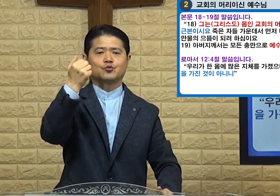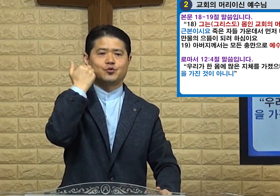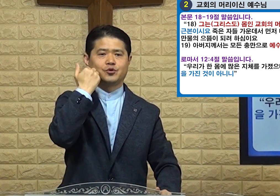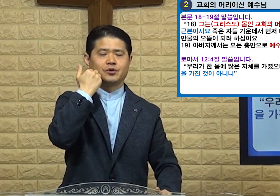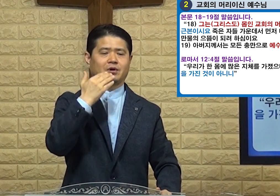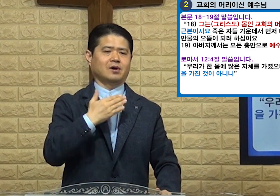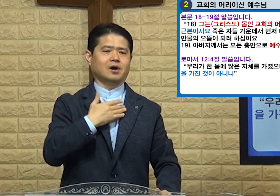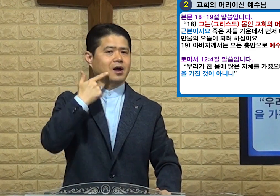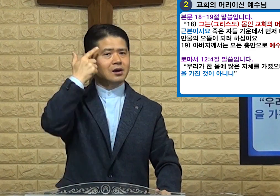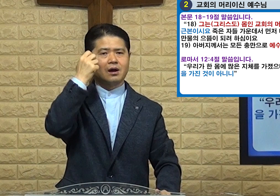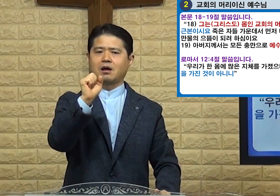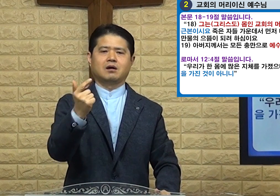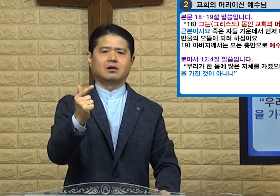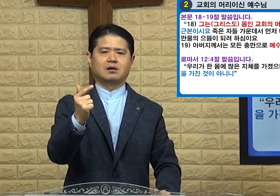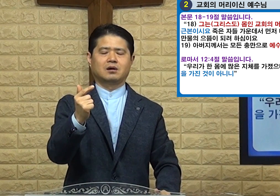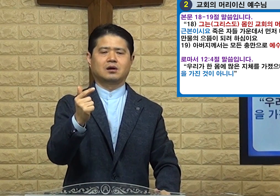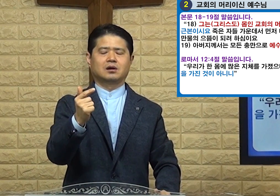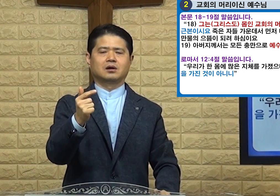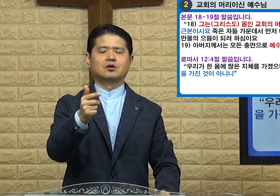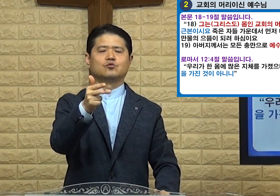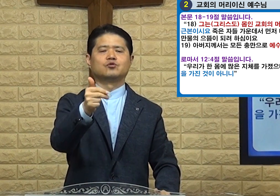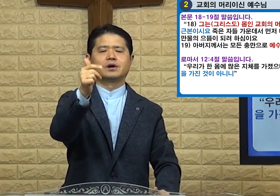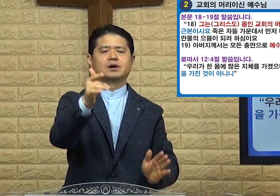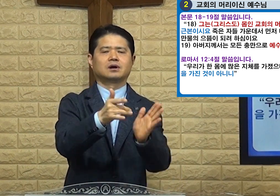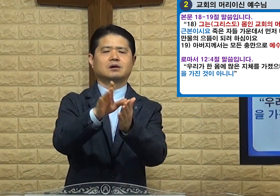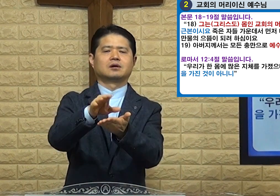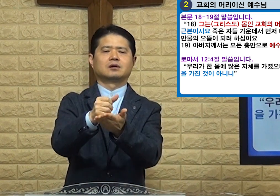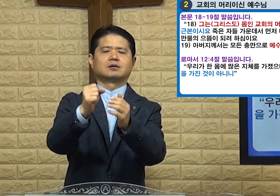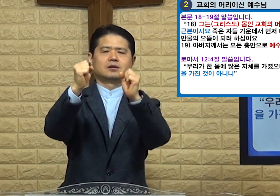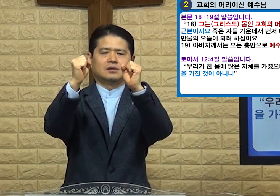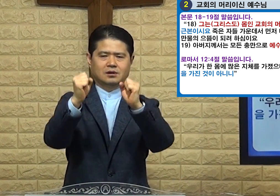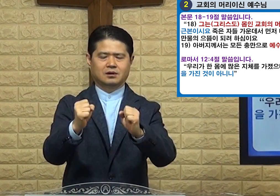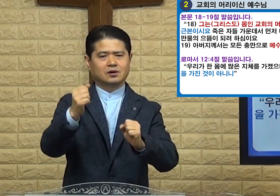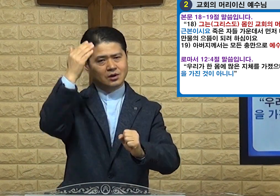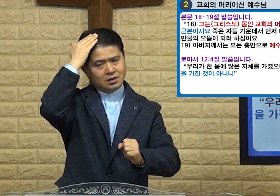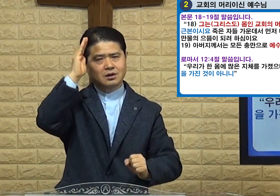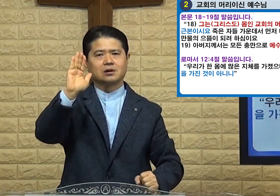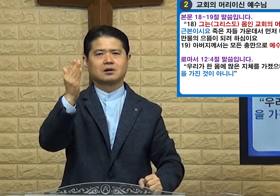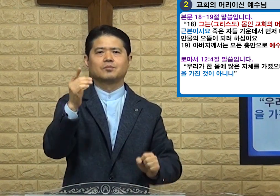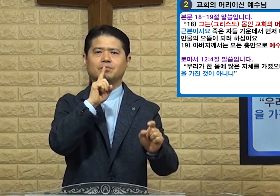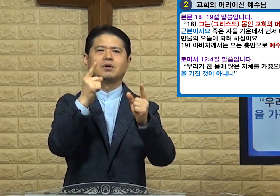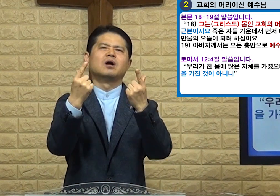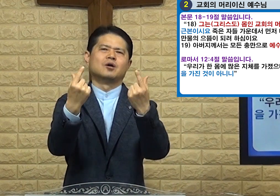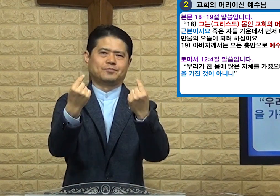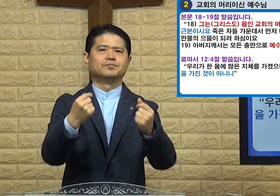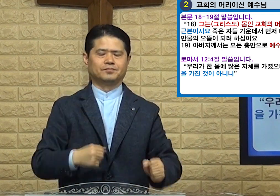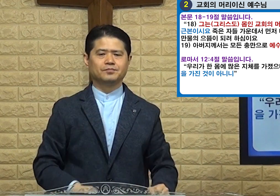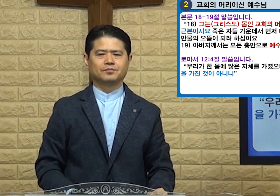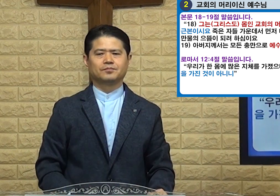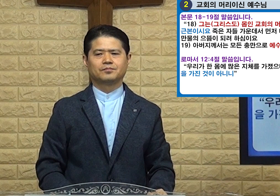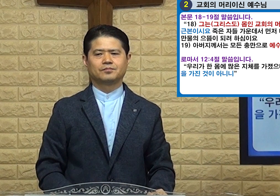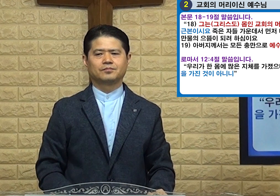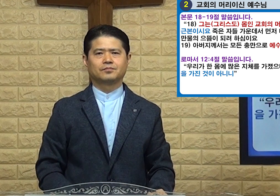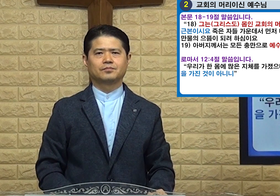그 교회의 소유는 우리 목사의 것이 아닙니다. 바로 예수님의 머리이시기 때문입니다.